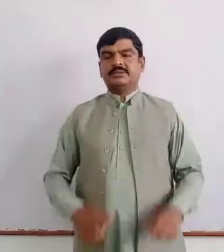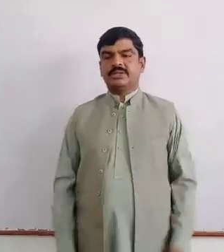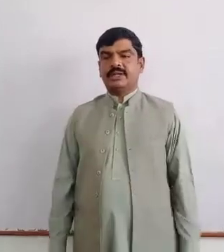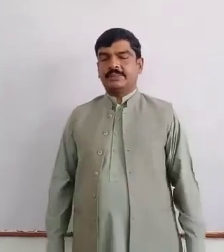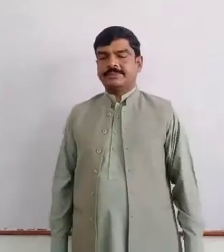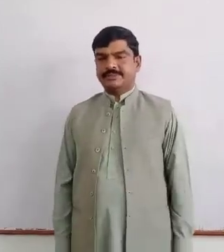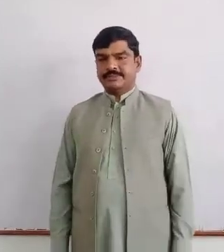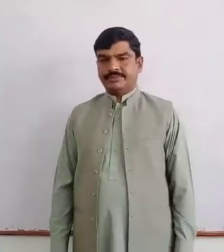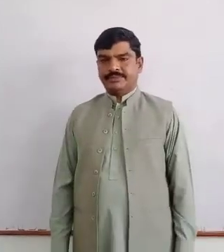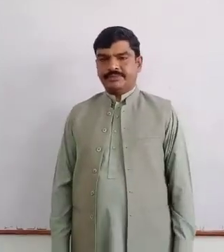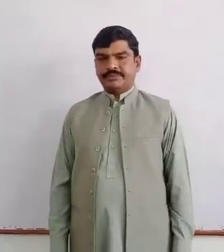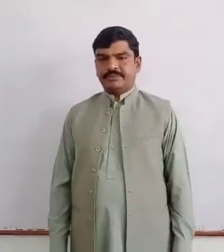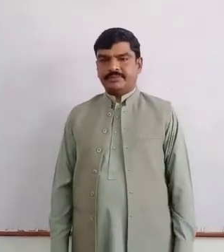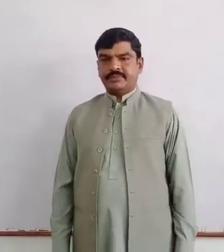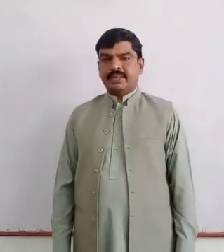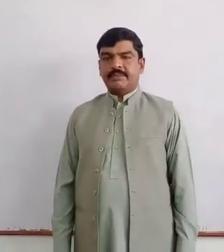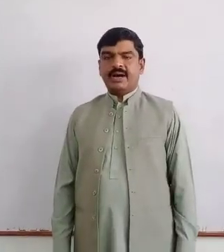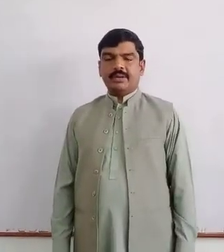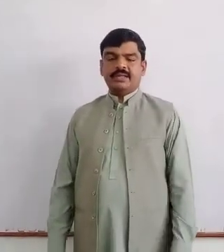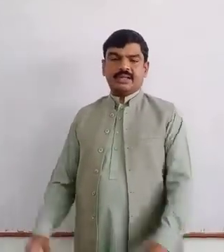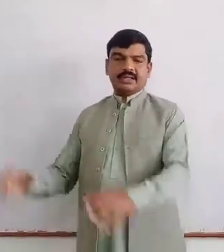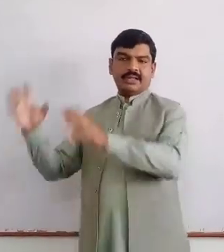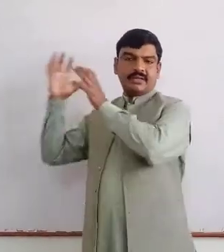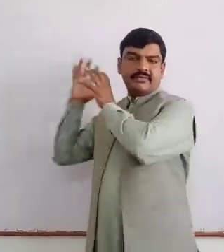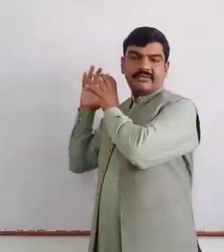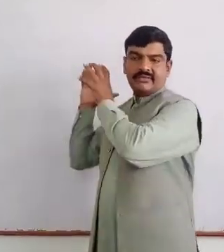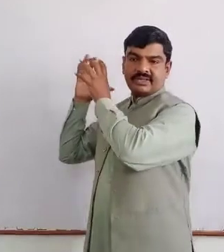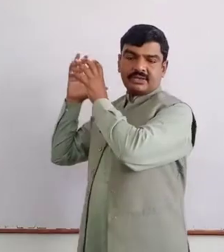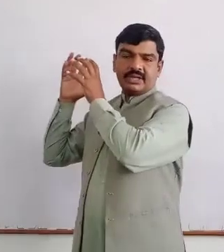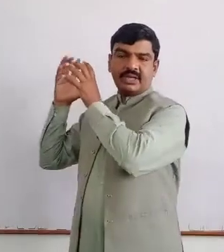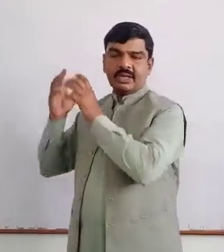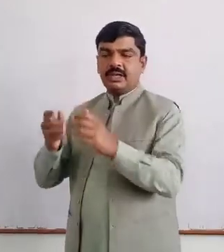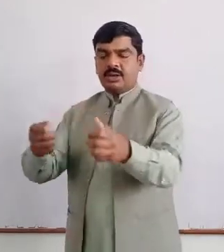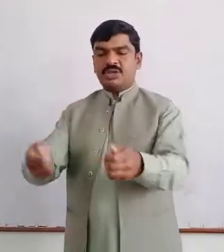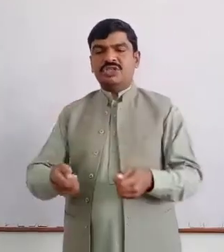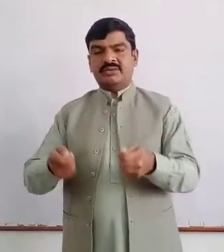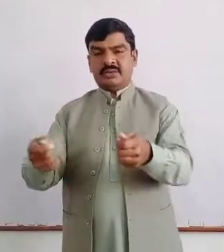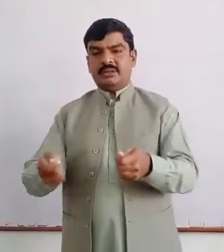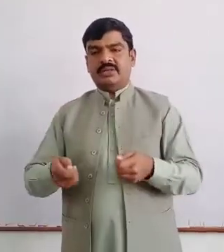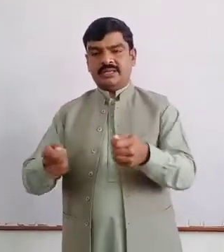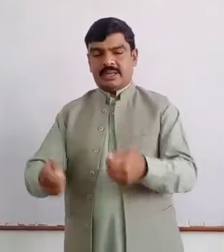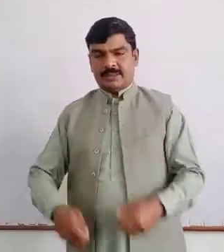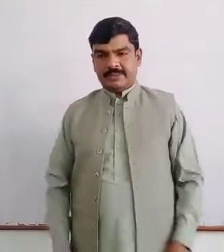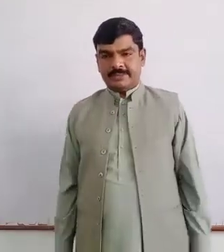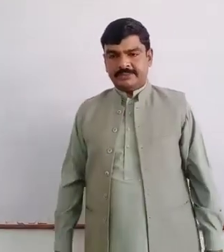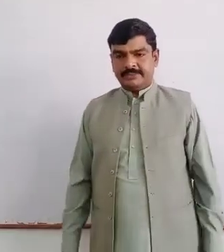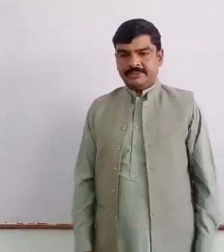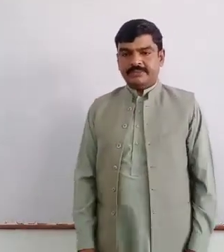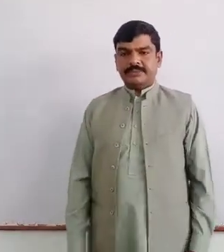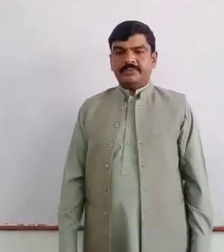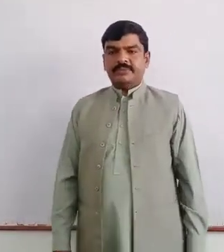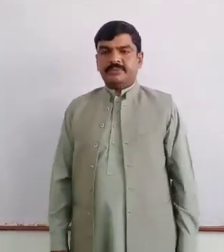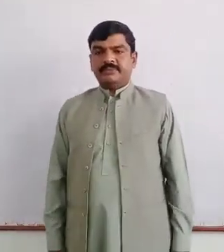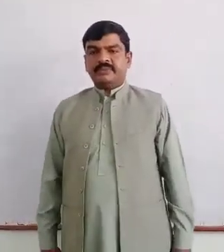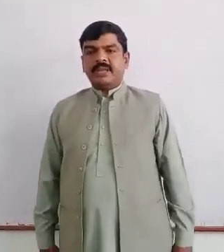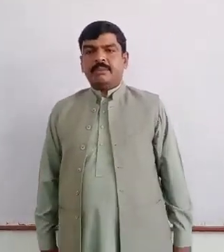जगह। बार बर्दारी, बार बर्दारी, वजन खाना और जानवर घोड़े का साइन। बबूल का दरख्त,